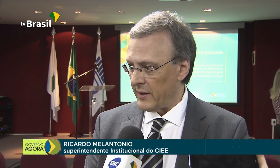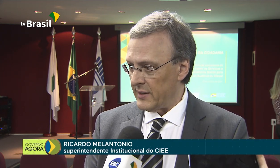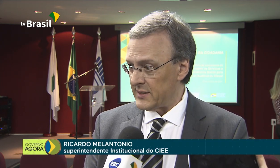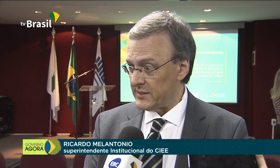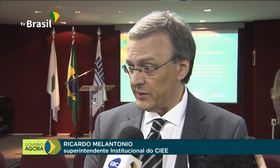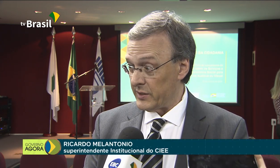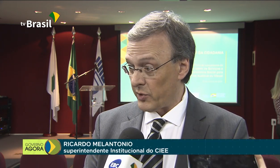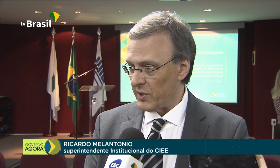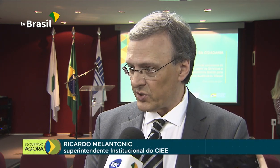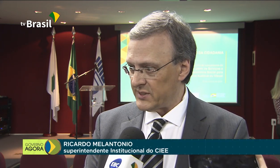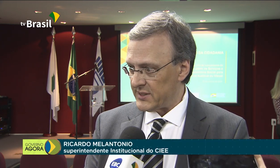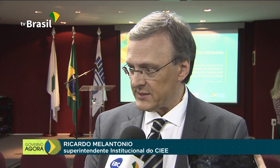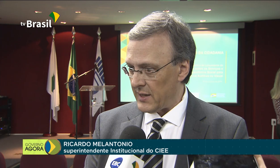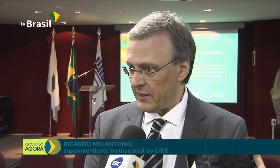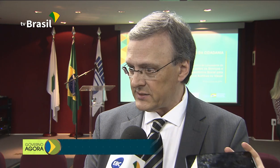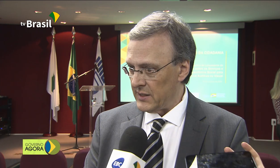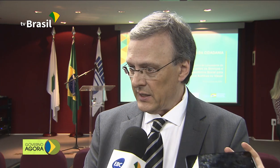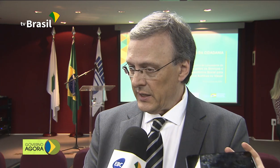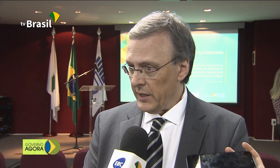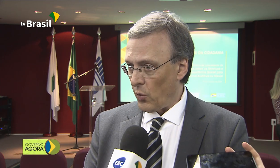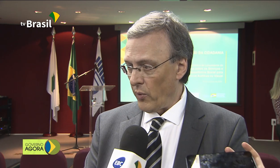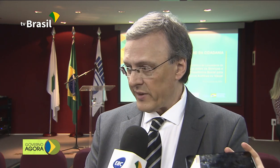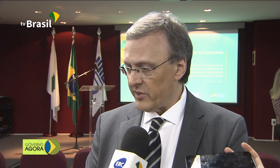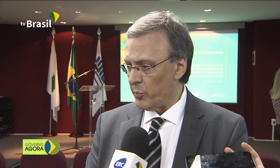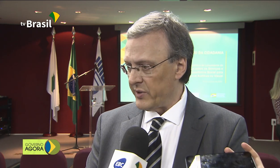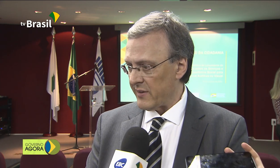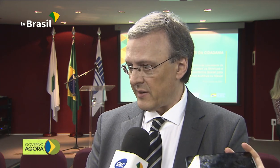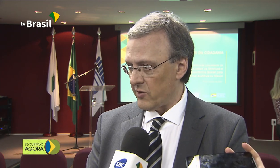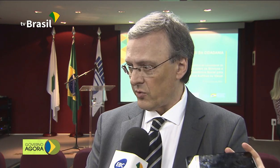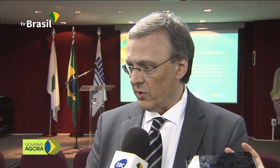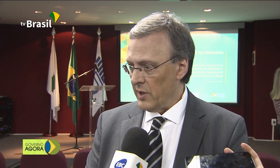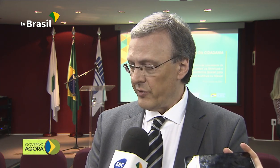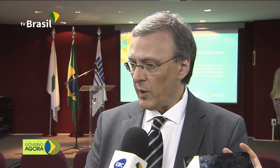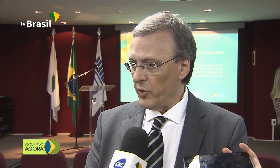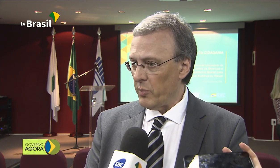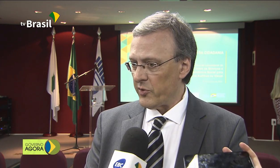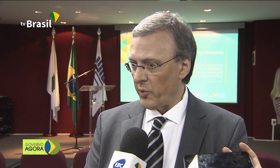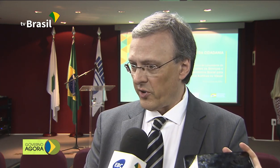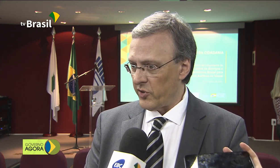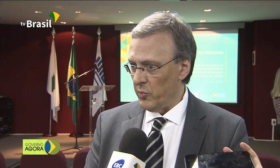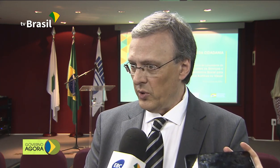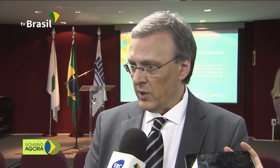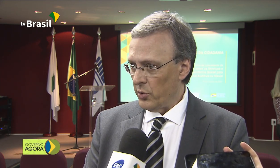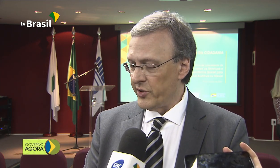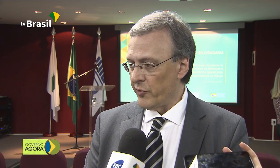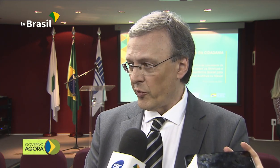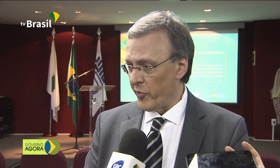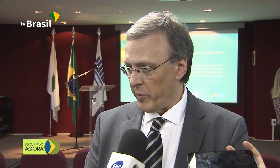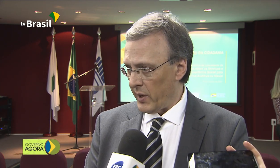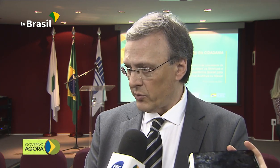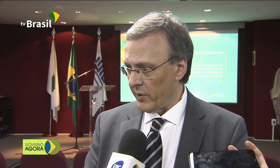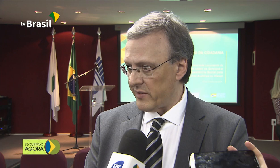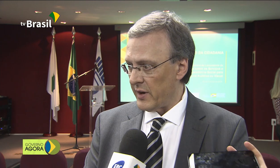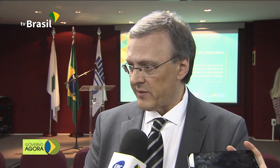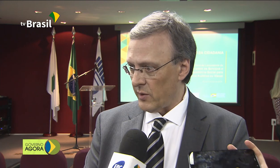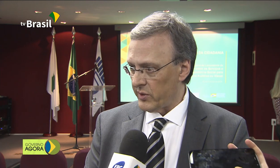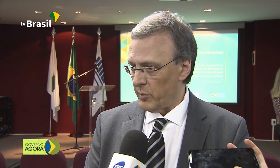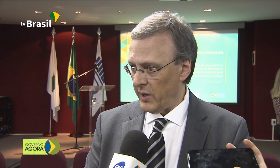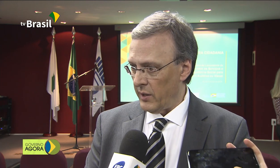encontrar essas informações necessárias e com esse tipo de acesso fica muito mais próximo os envolvimento inserção